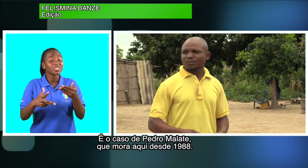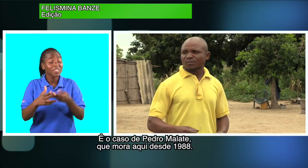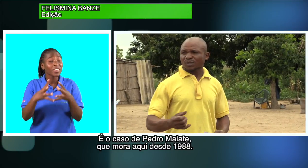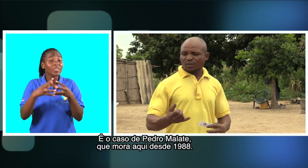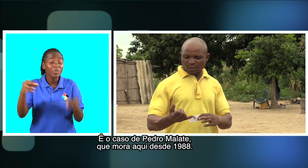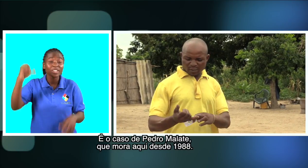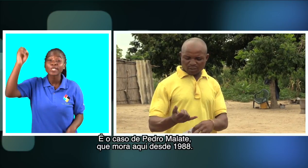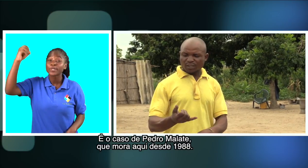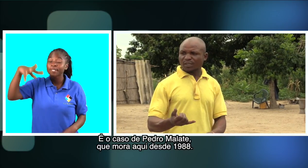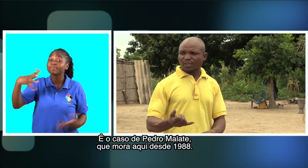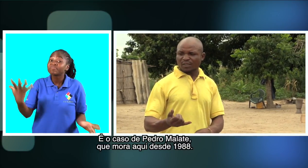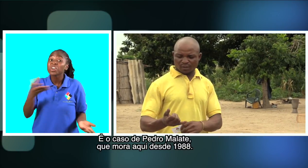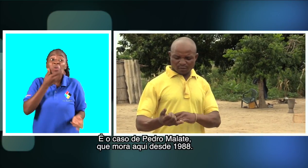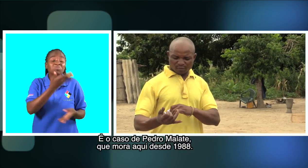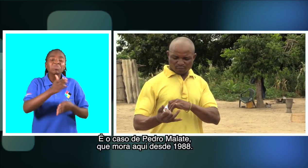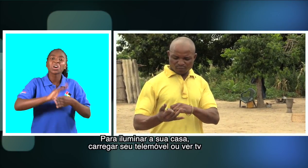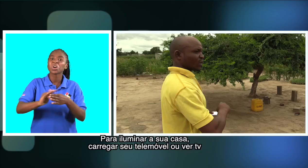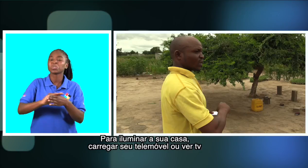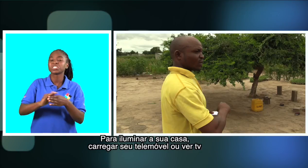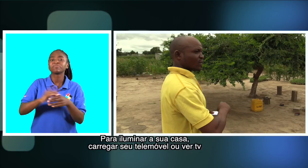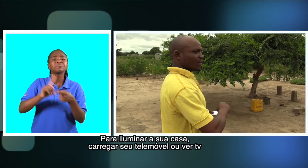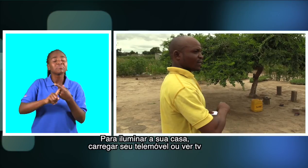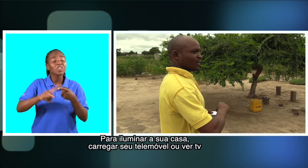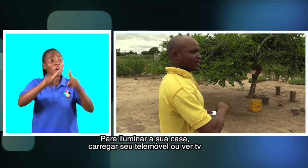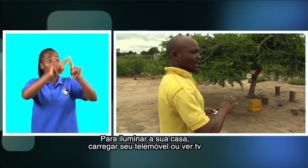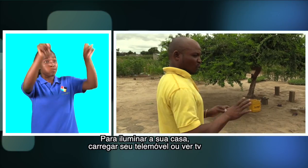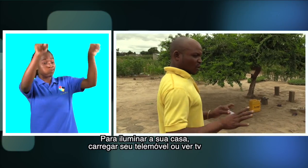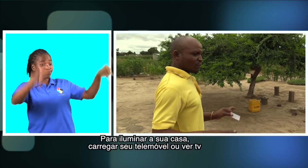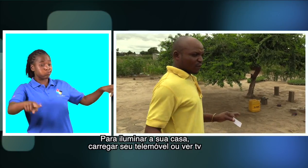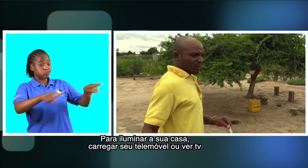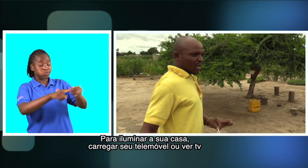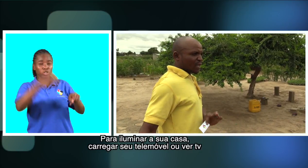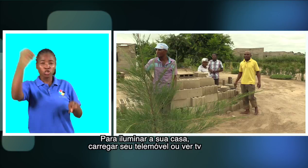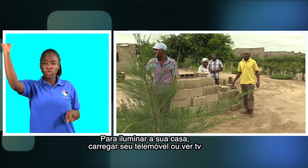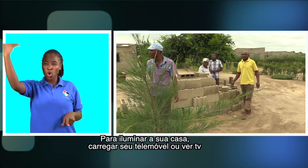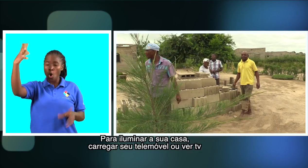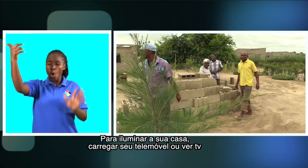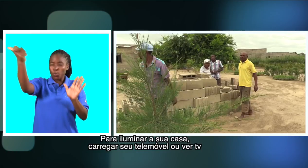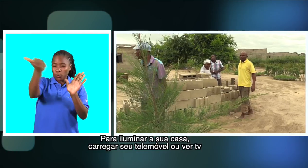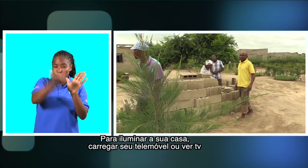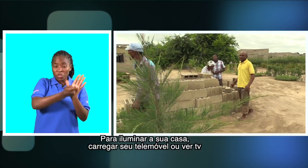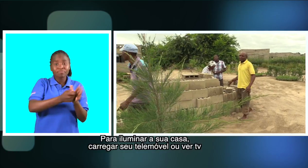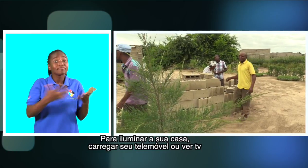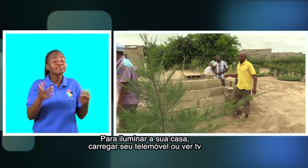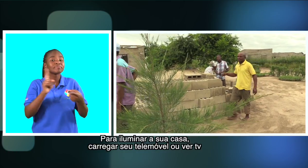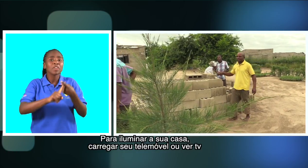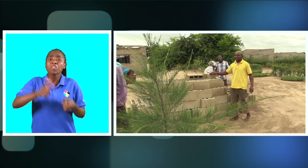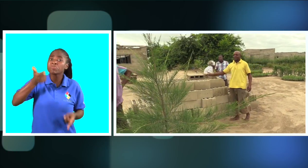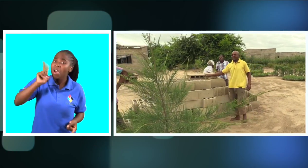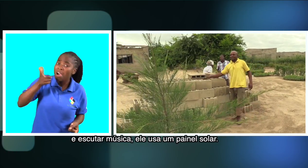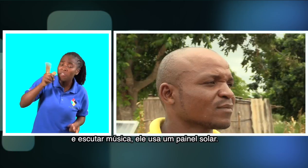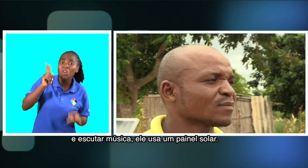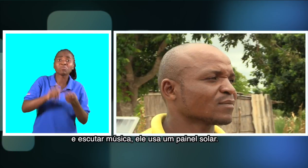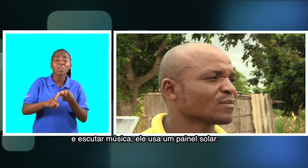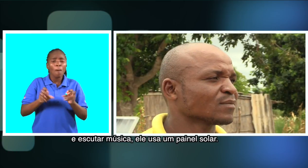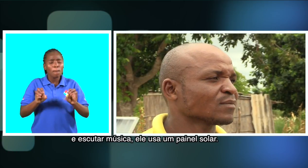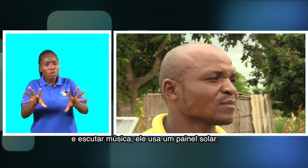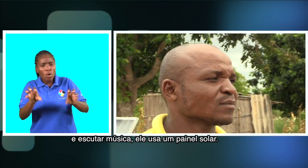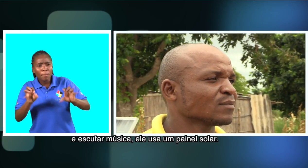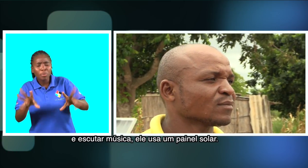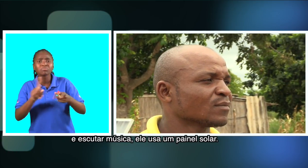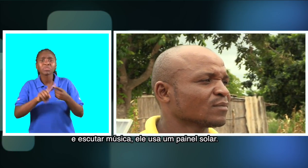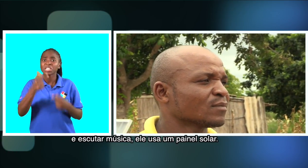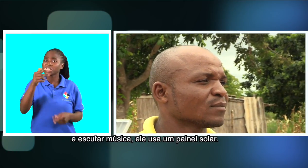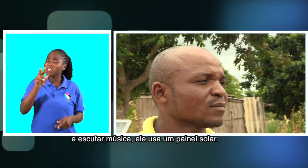desde 1988. Para iluminar a sua casa, carregar seu telemóvel, ouvir TV, escutar